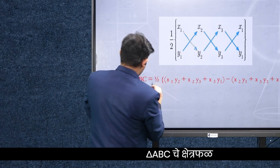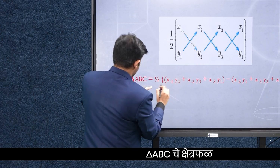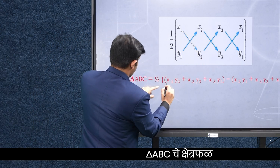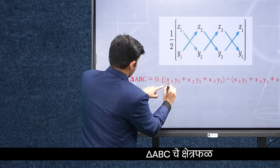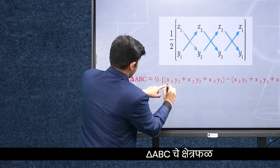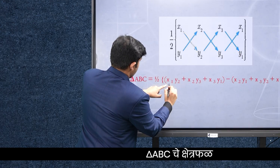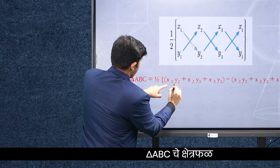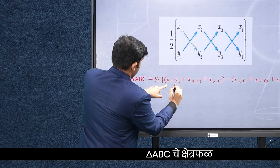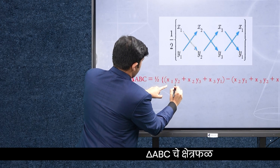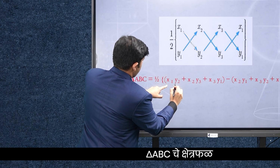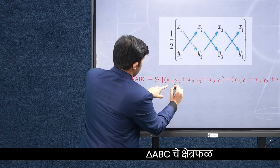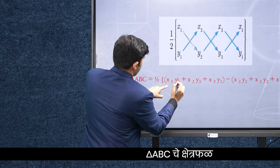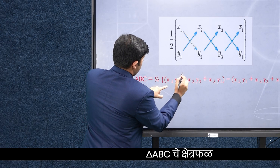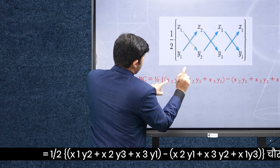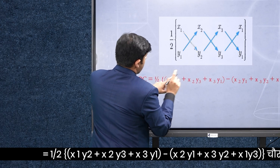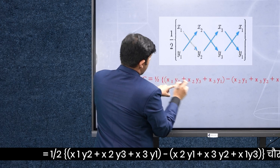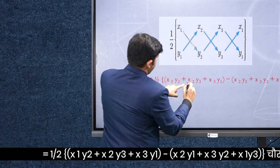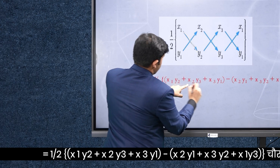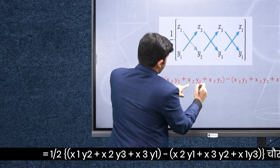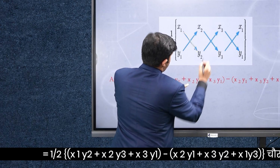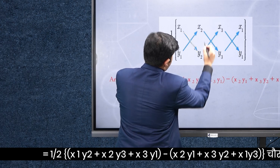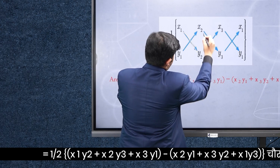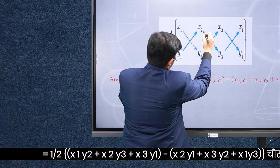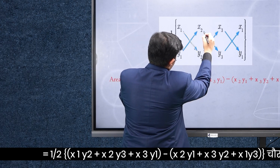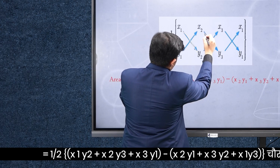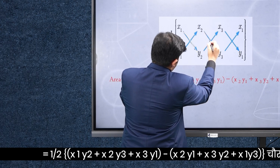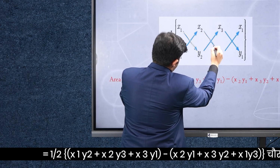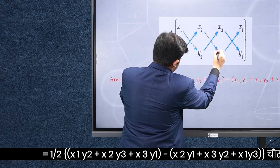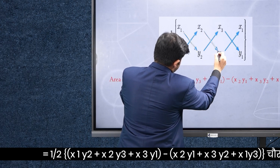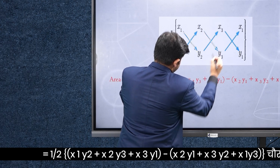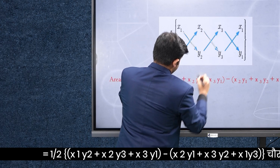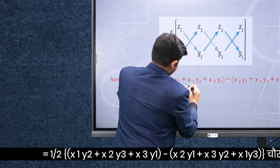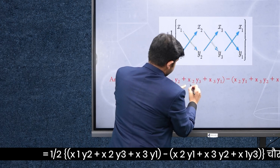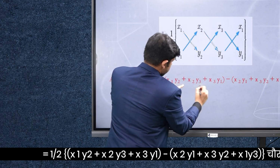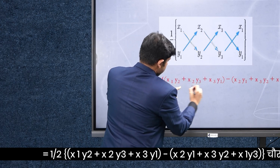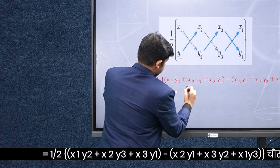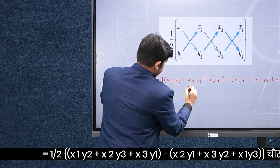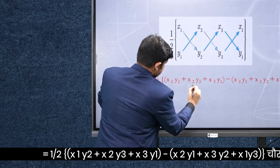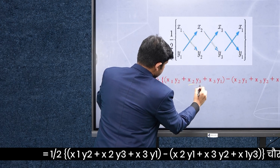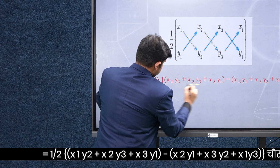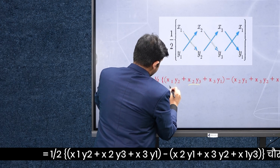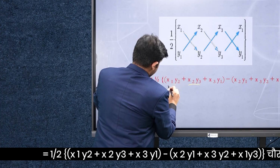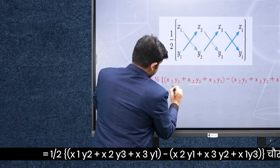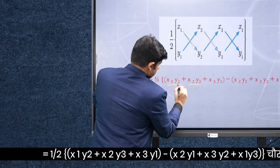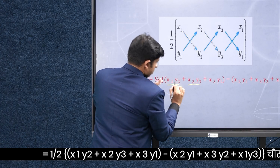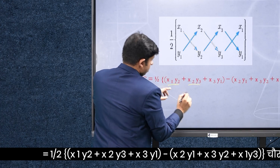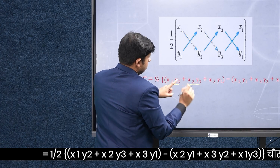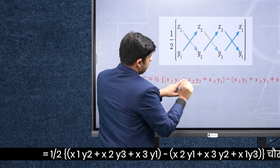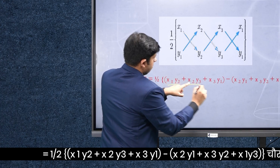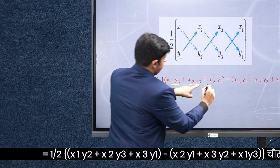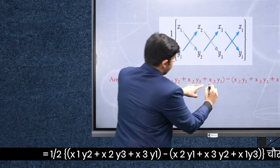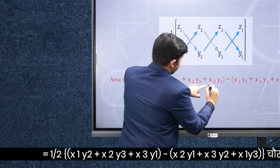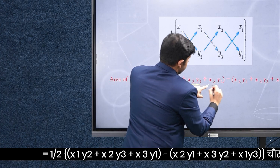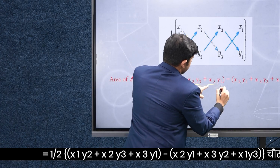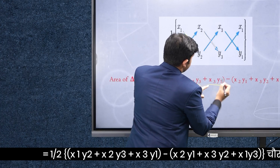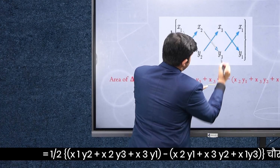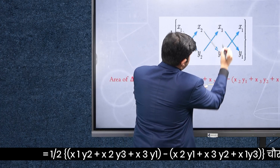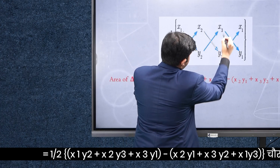ट्रायंगल एबीसी चे क्षेत्रफळ इक्वल्स टू 1 by 2 of x1 y1 x1 y2 plus